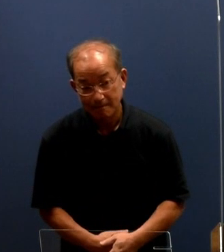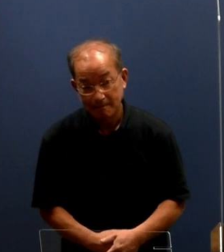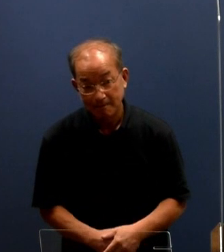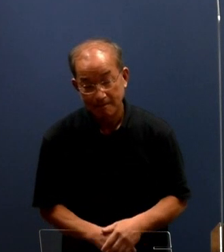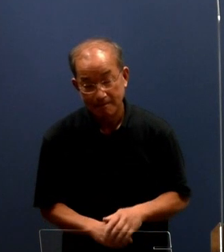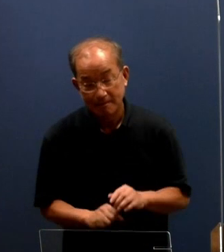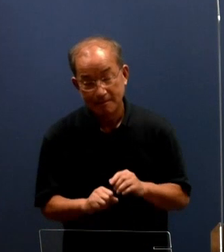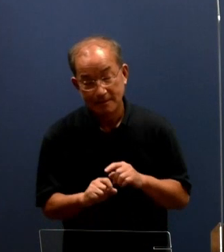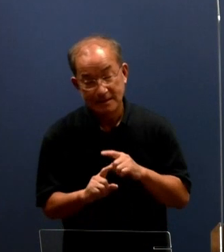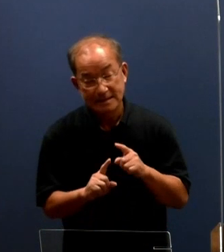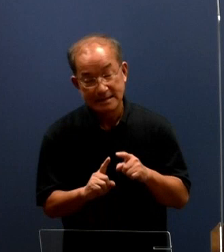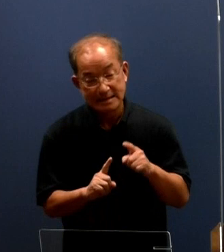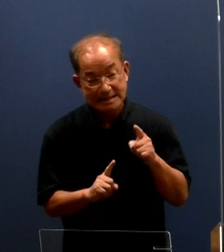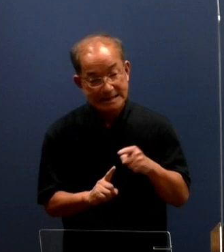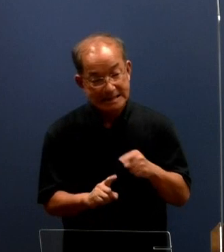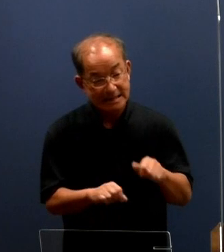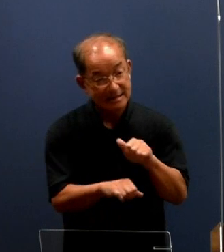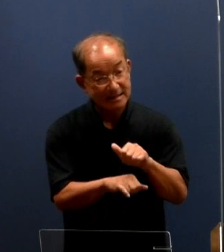定とかございますか。